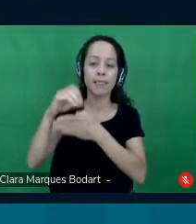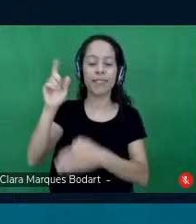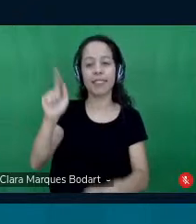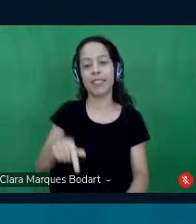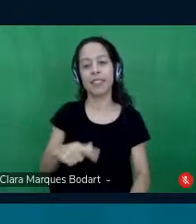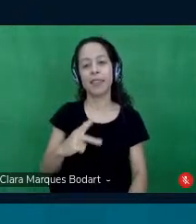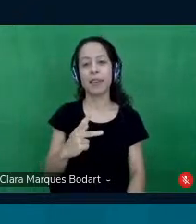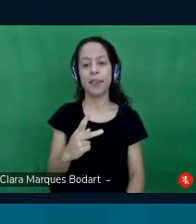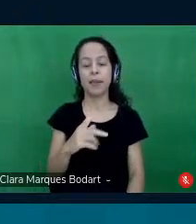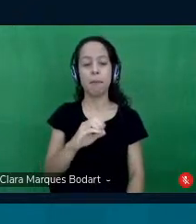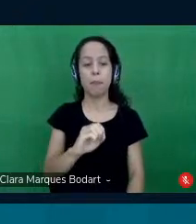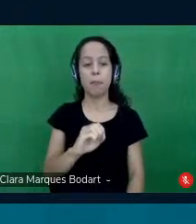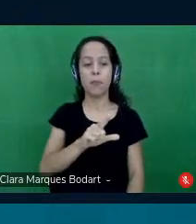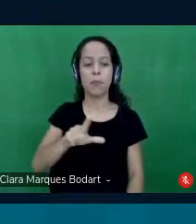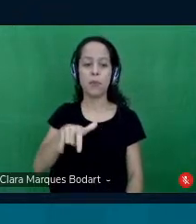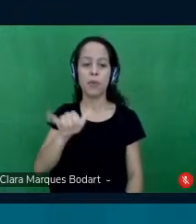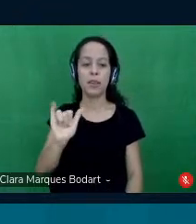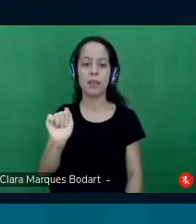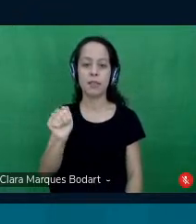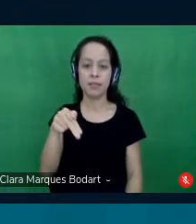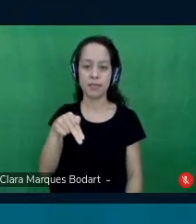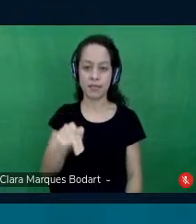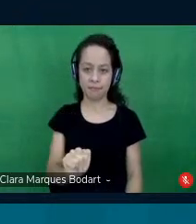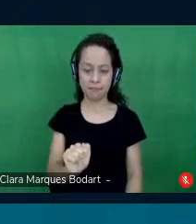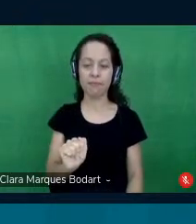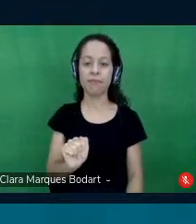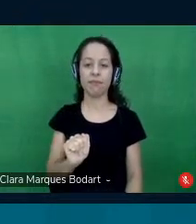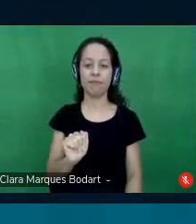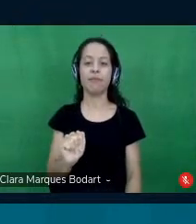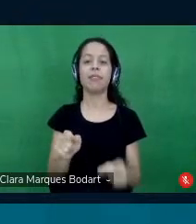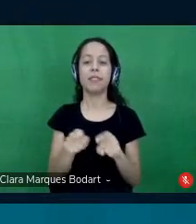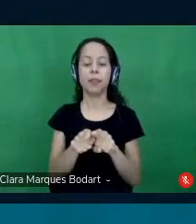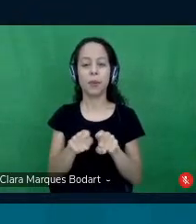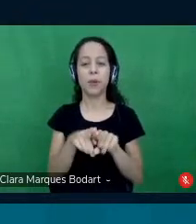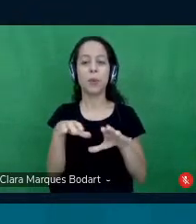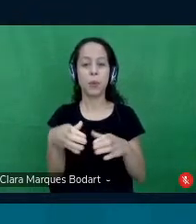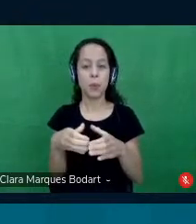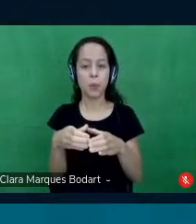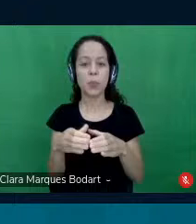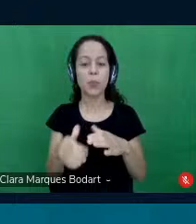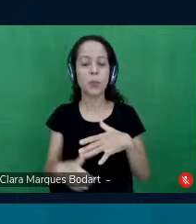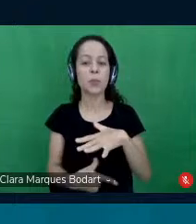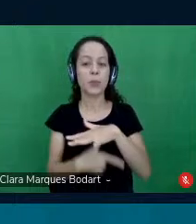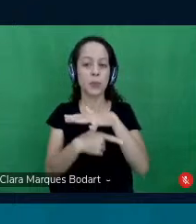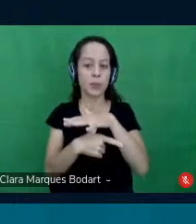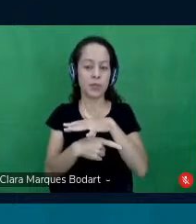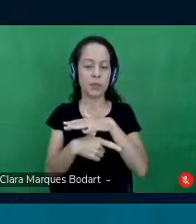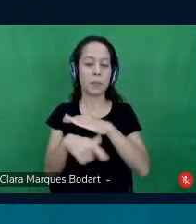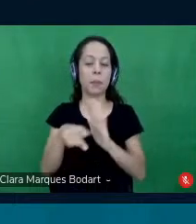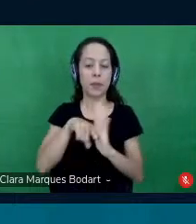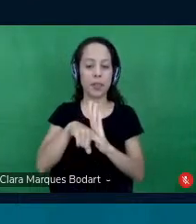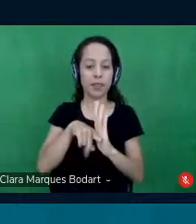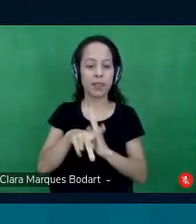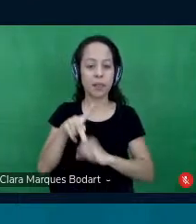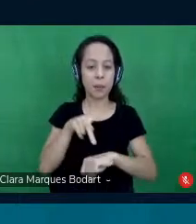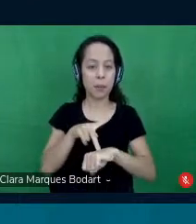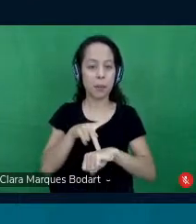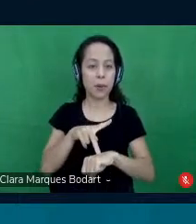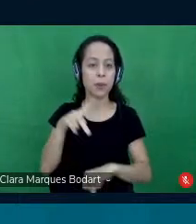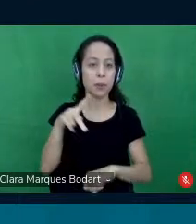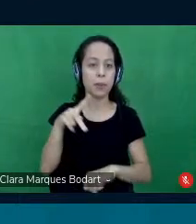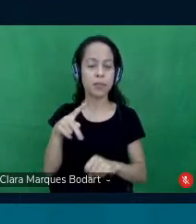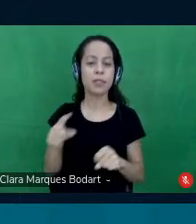das representações, né, regionais, e a equipe de todas as pró-reitorias de pesquisa e pós-graduação, e aqui eu coloco a